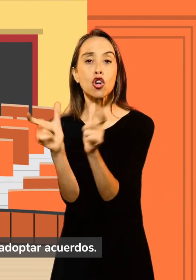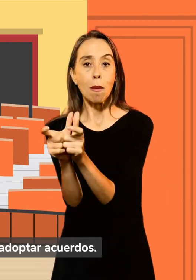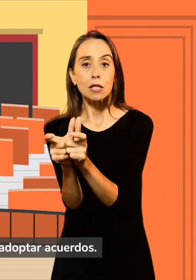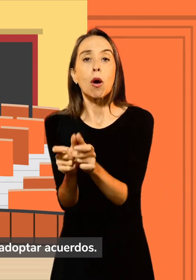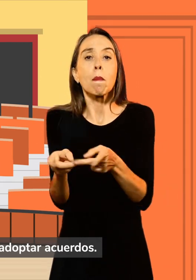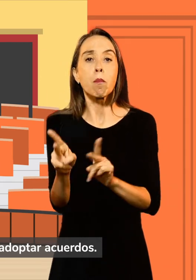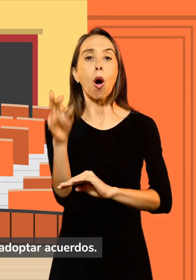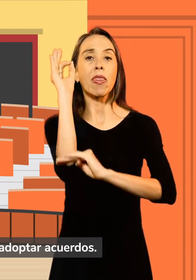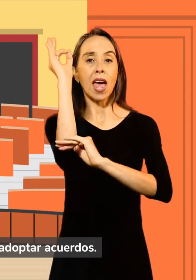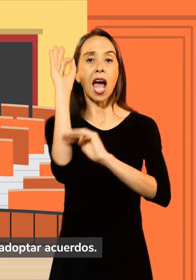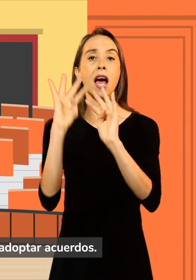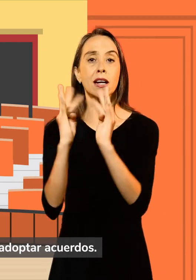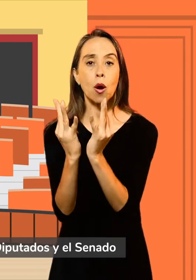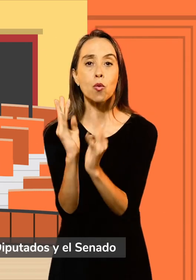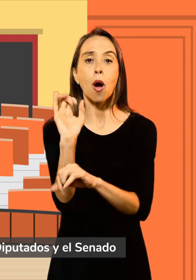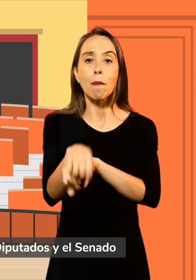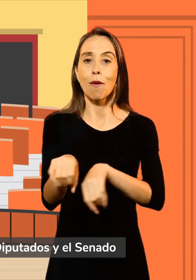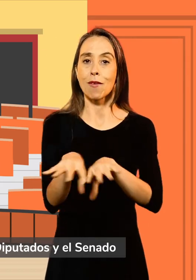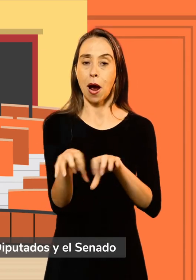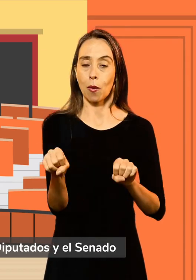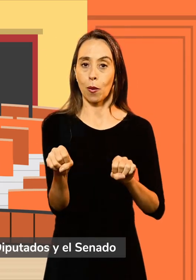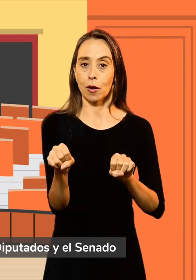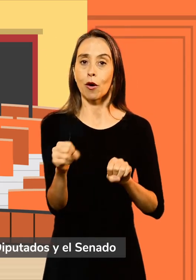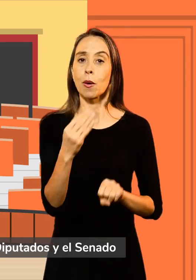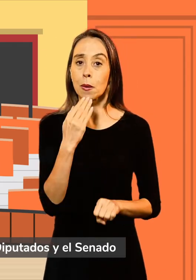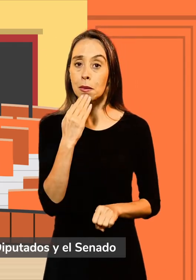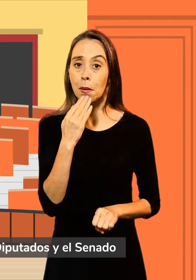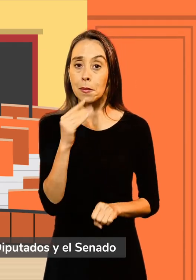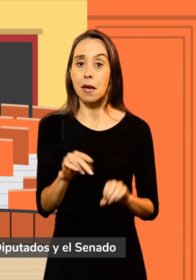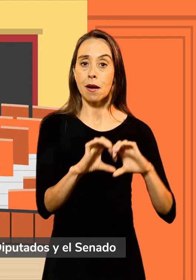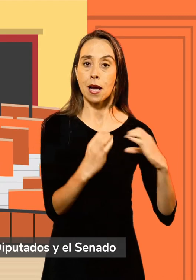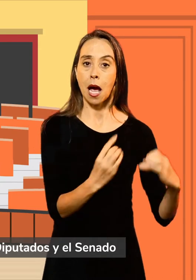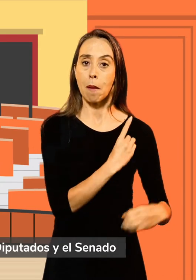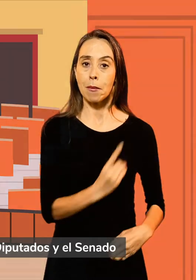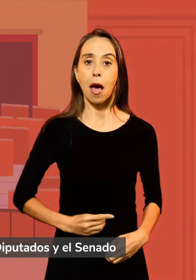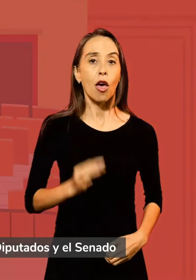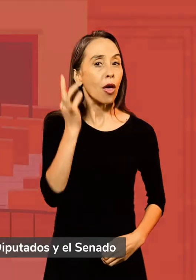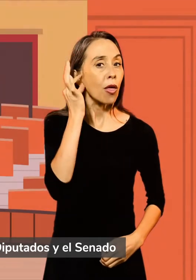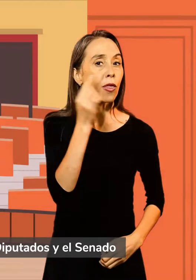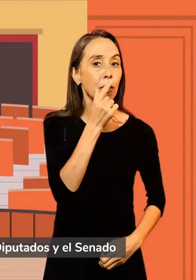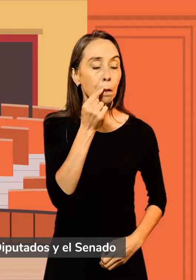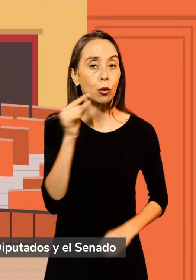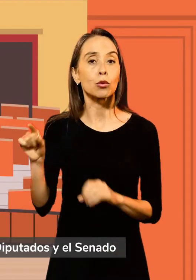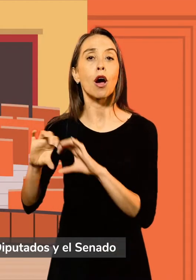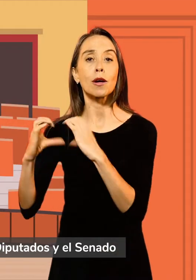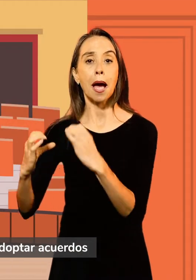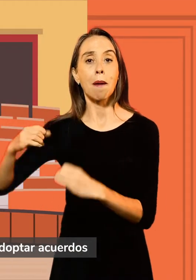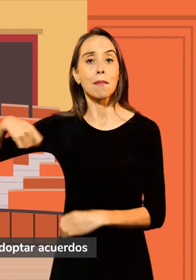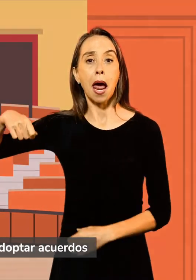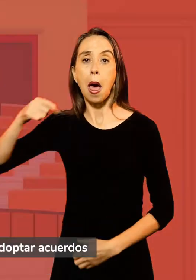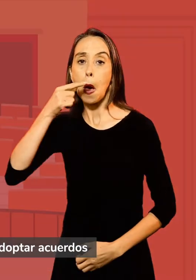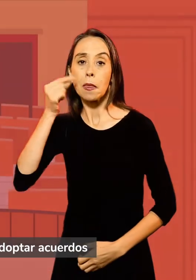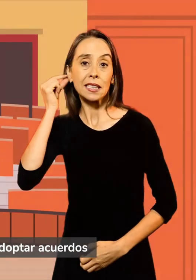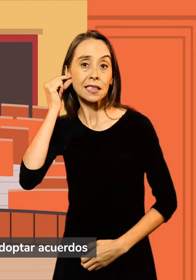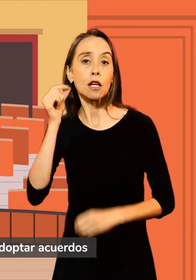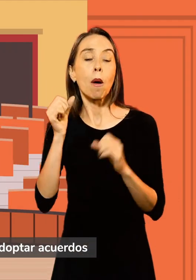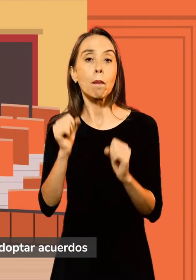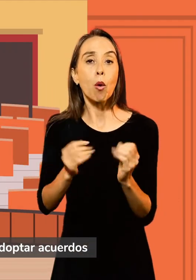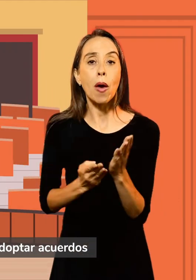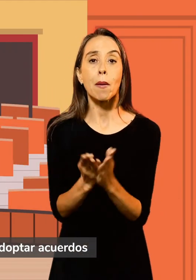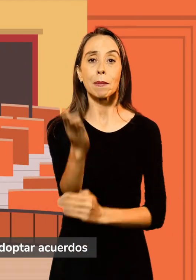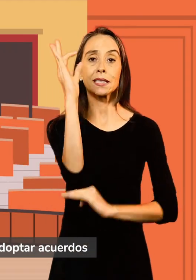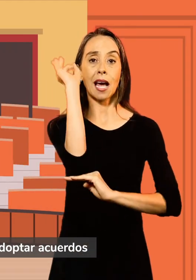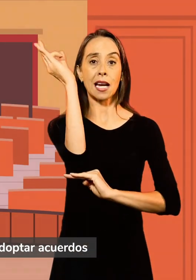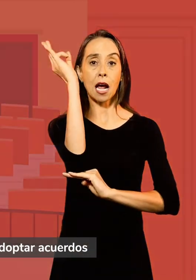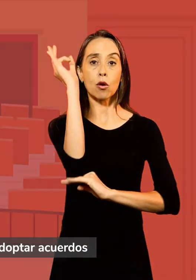reunirse o adoptar acuerdos. A su vez, la Cámara de Diputadas y Diputados y el Senado solo pueden entrar en